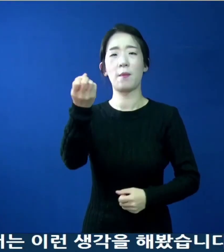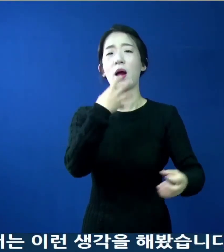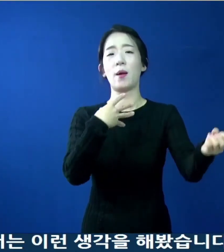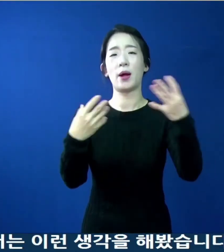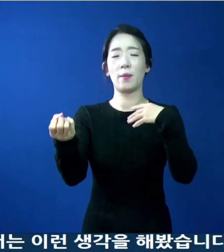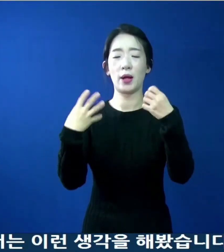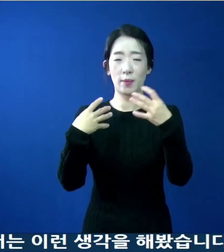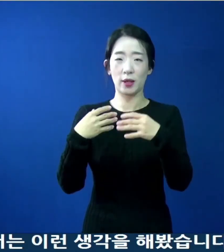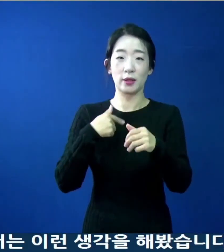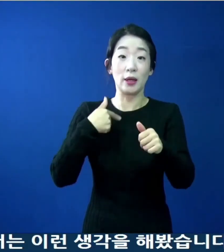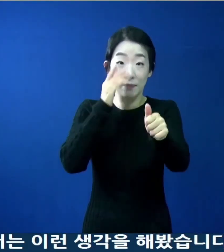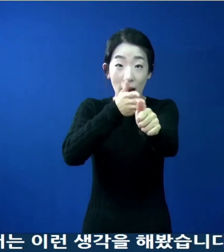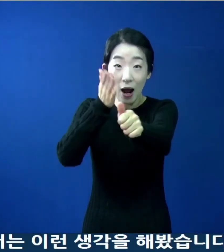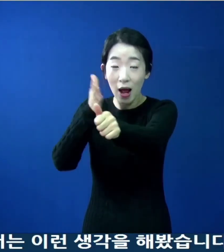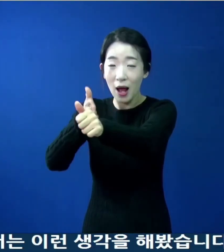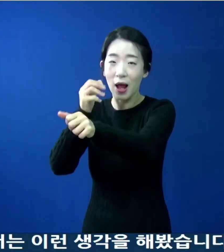않을까요?